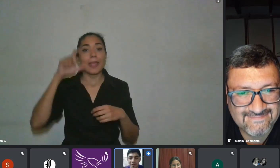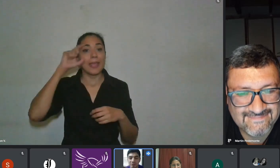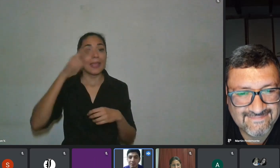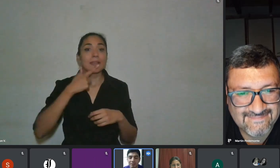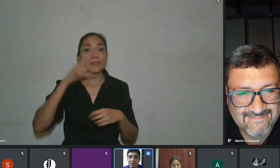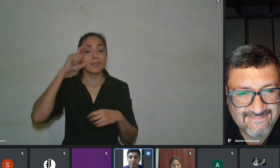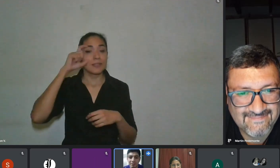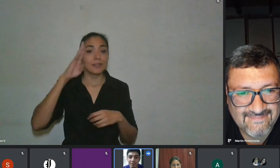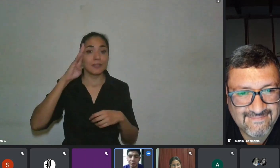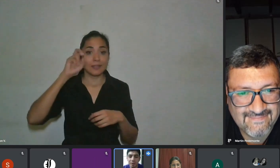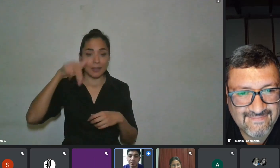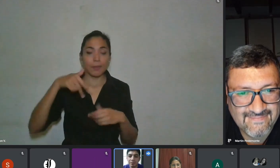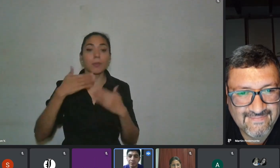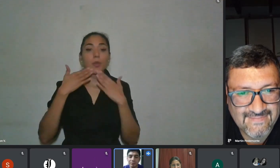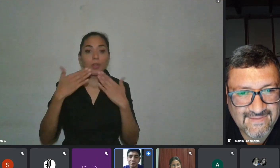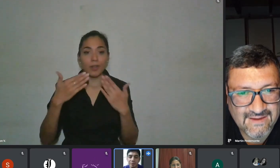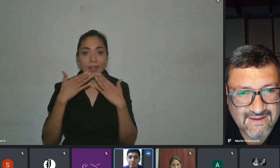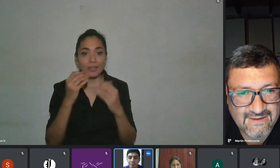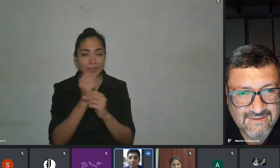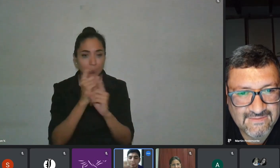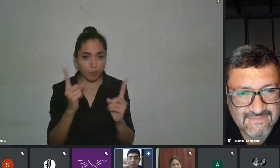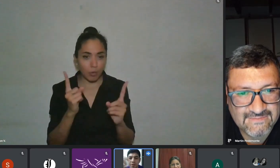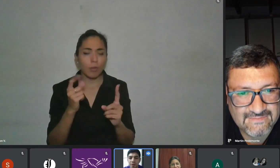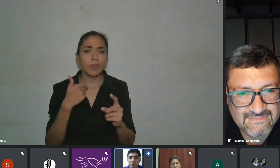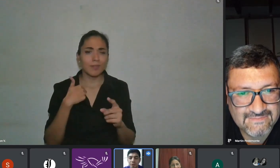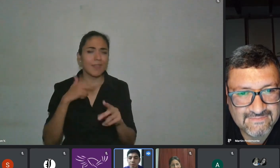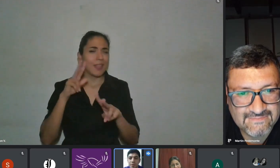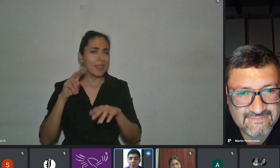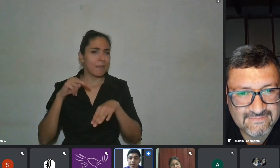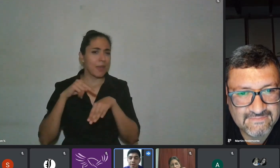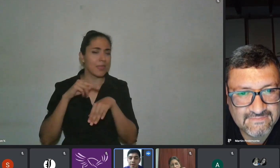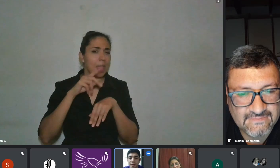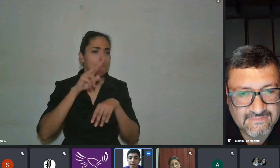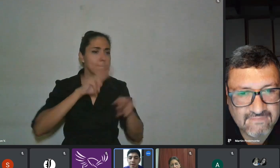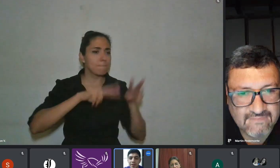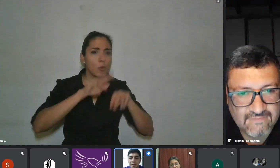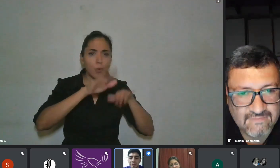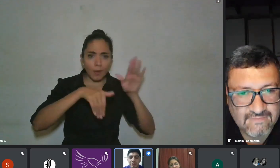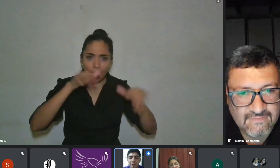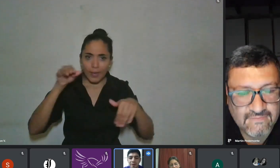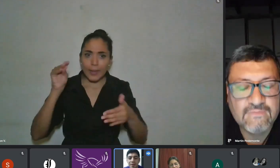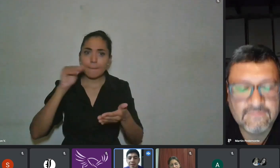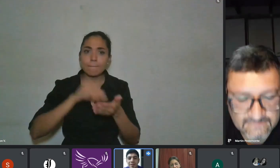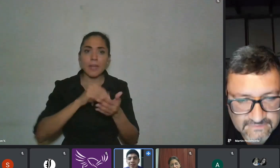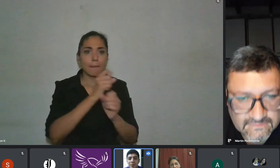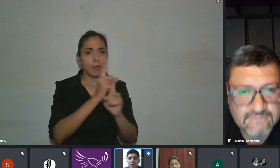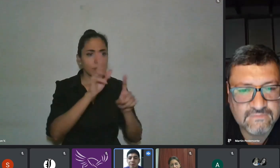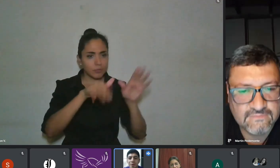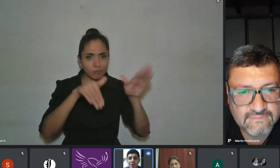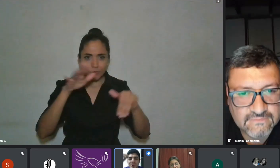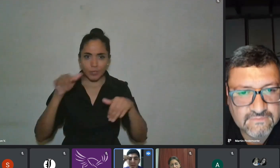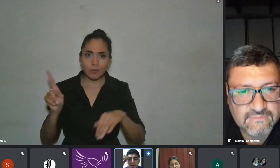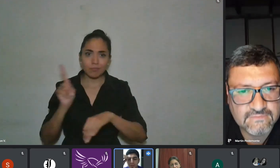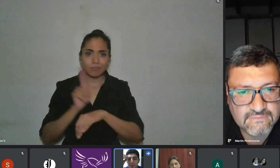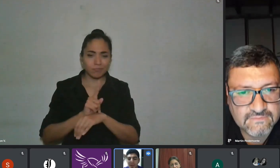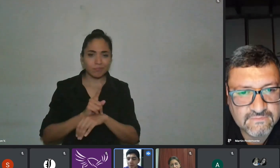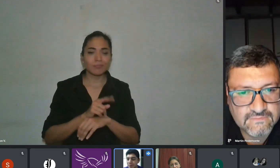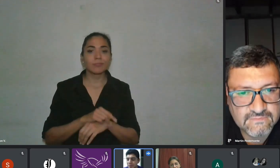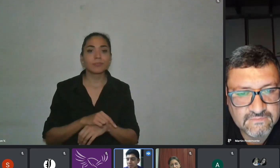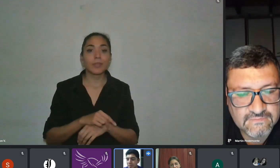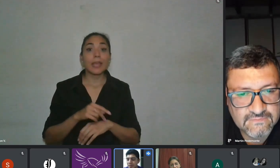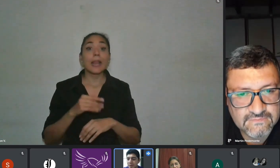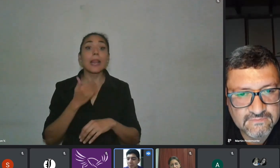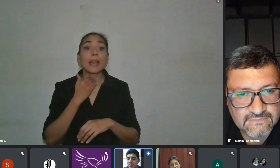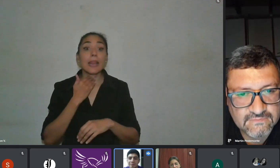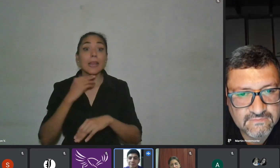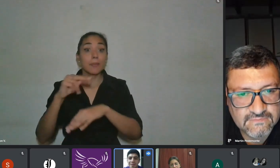su recomendación de buscar a otros profesores que nos ayuden también. Ahora, ¿algún libro que nos quiera recomendar con